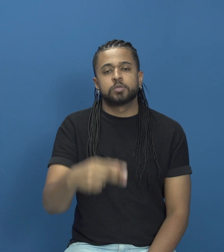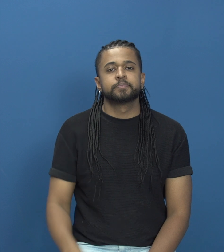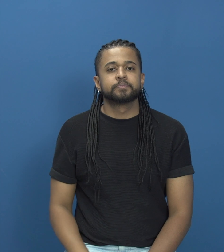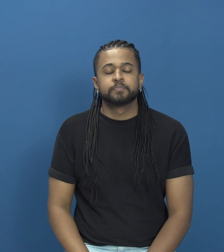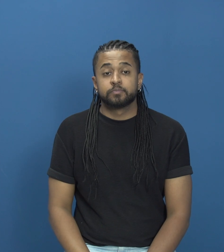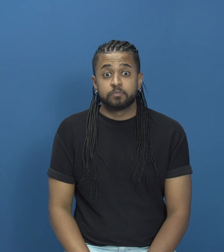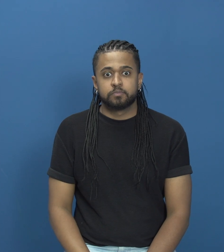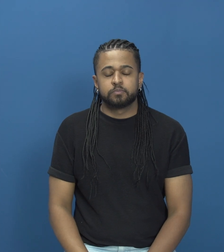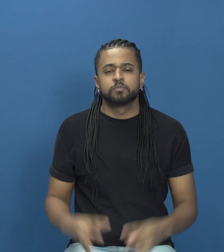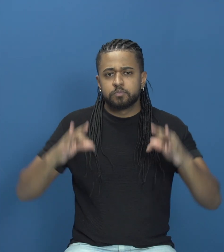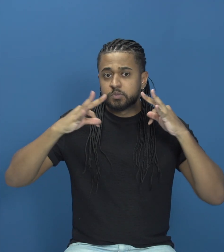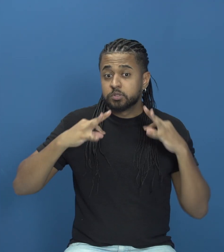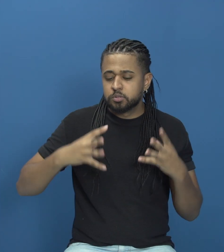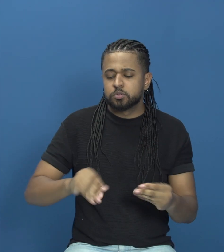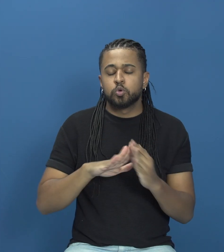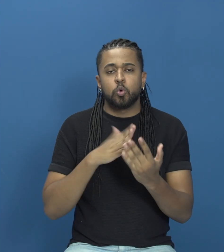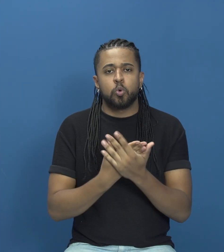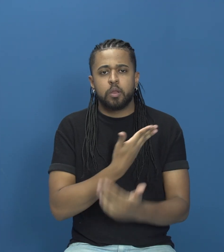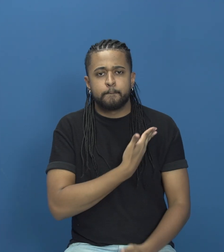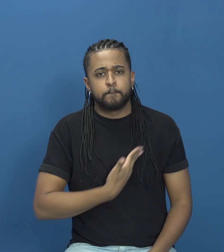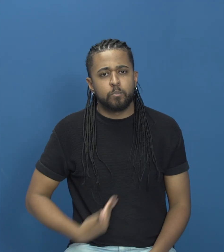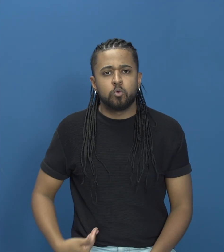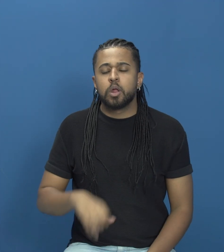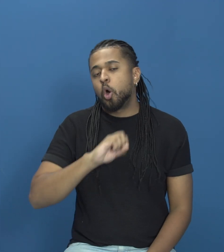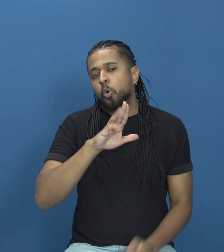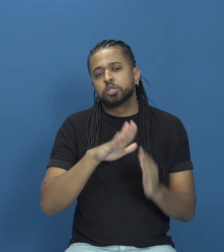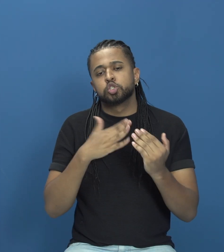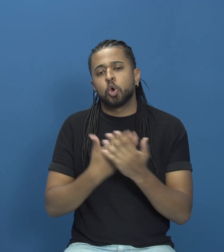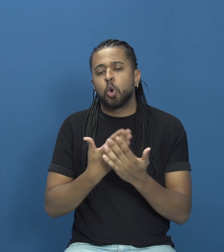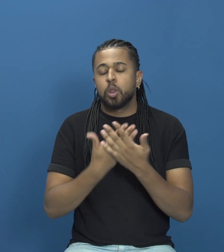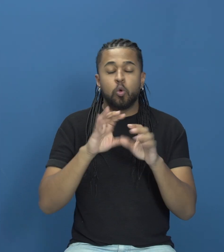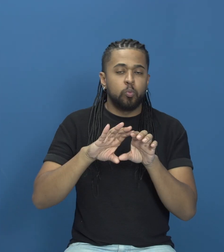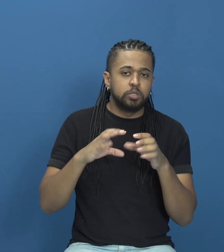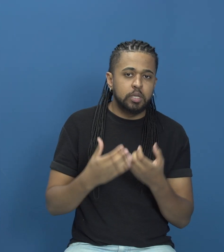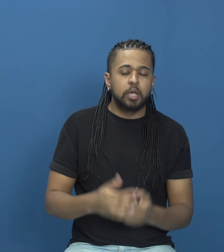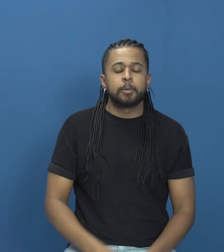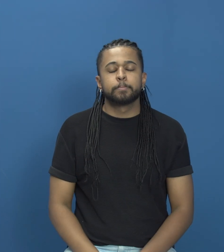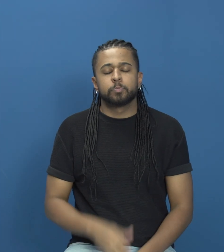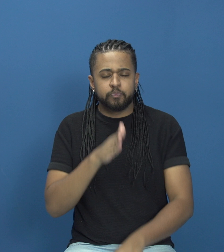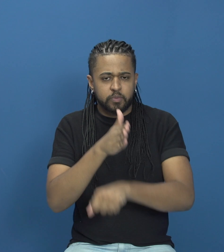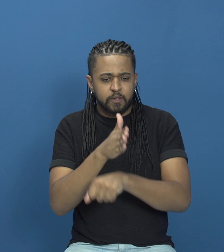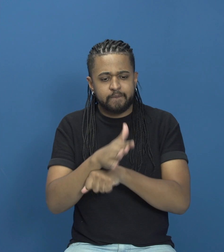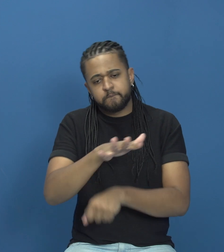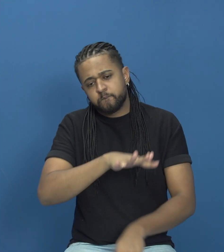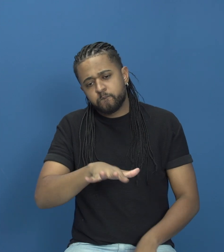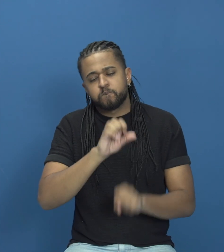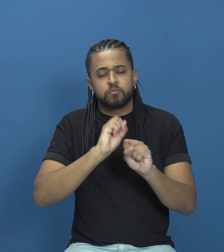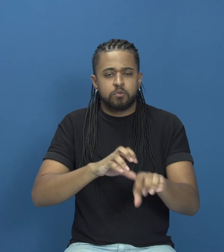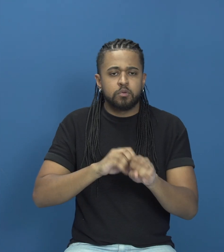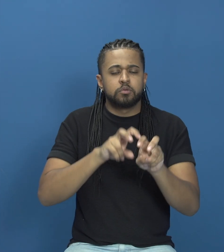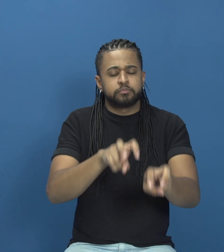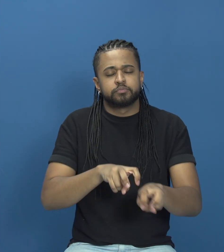7.5.2.2. Integralmente em escola pública ou em escolas comunitárias que atuam no âmbito da educação